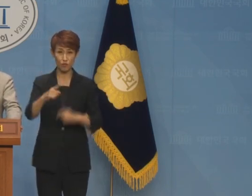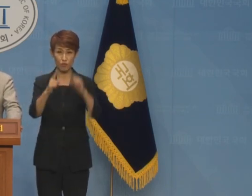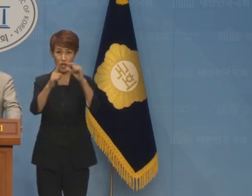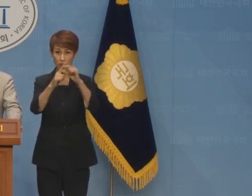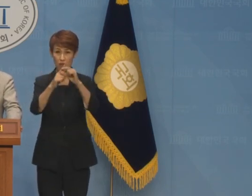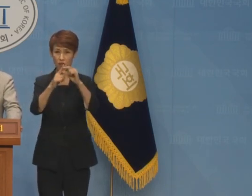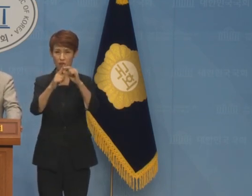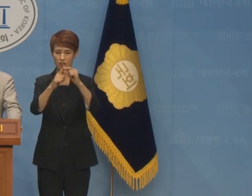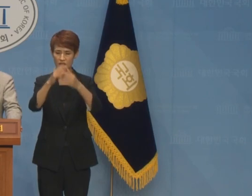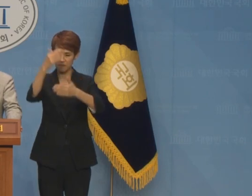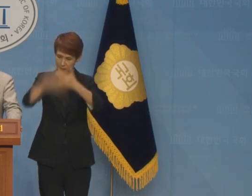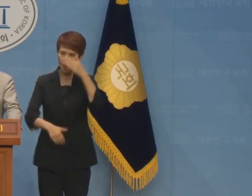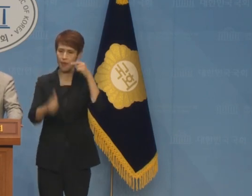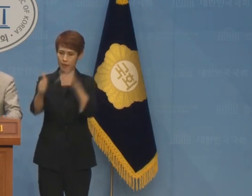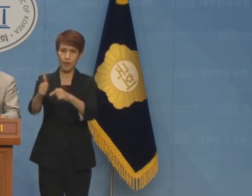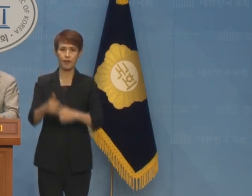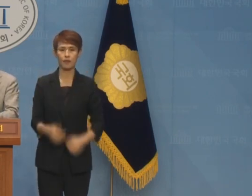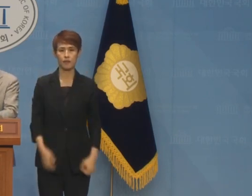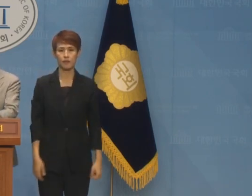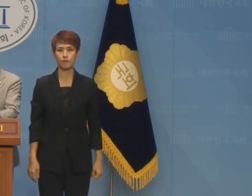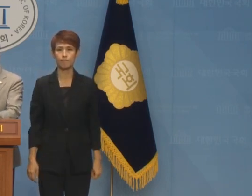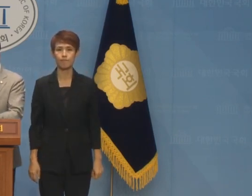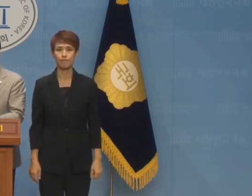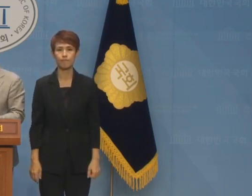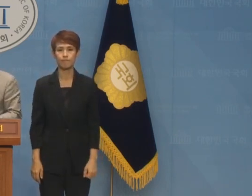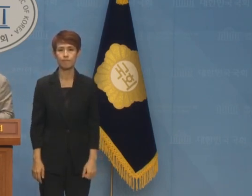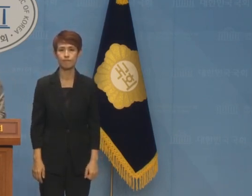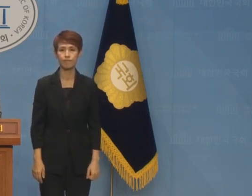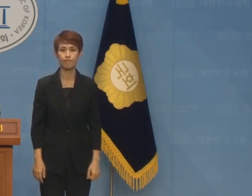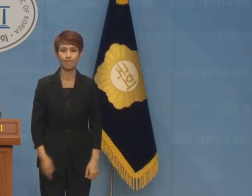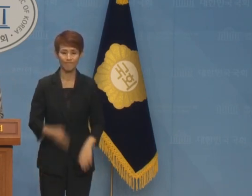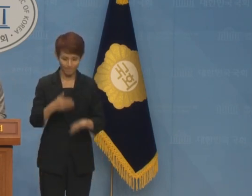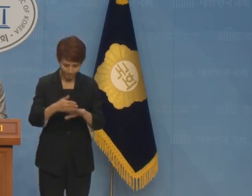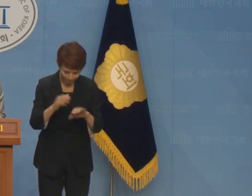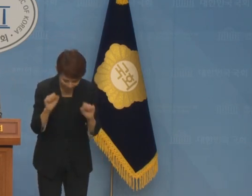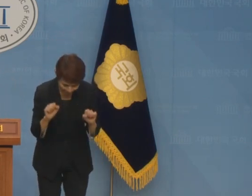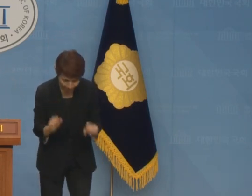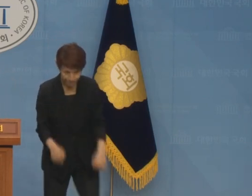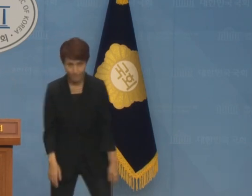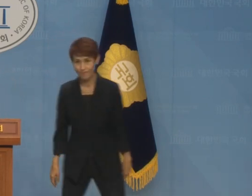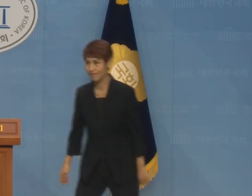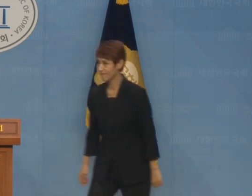당해 빼야 합니다 감사합니다